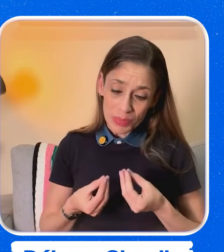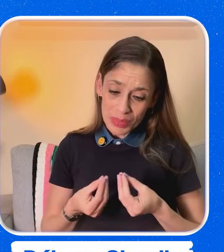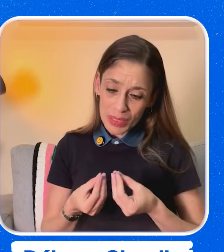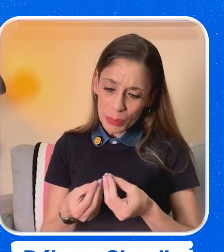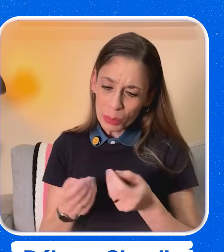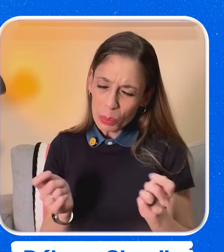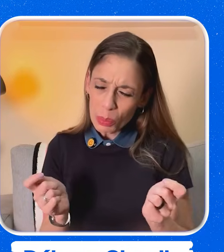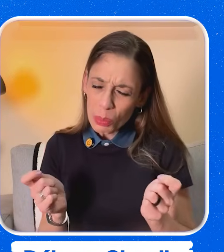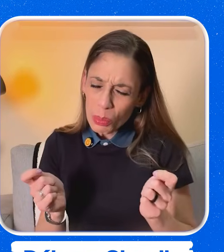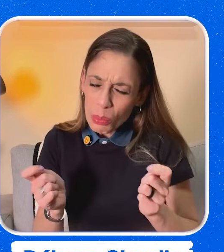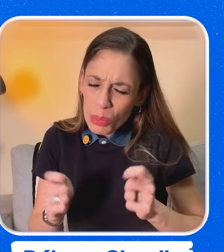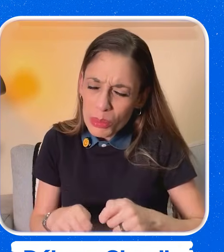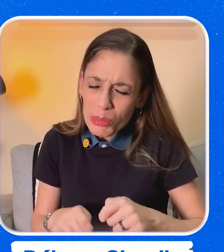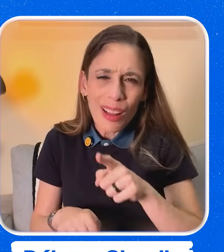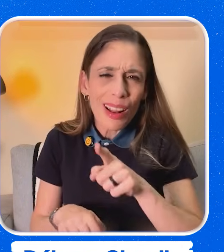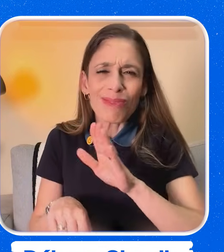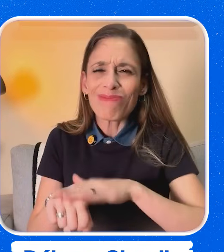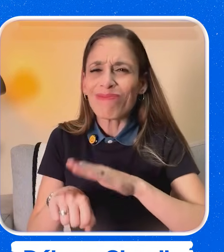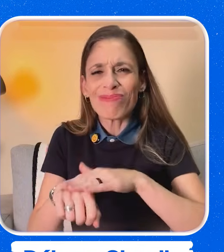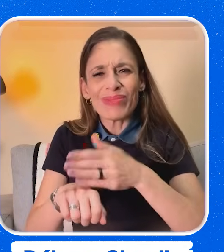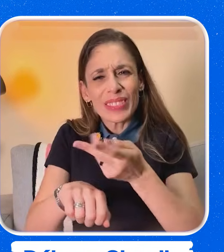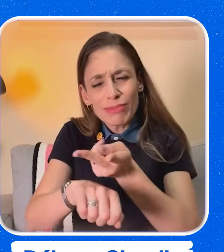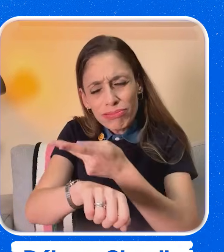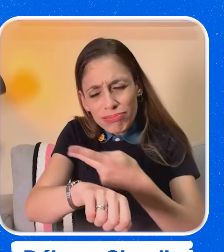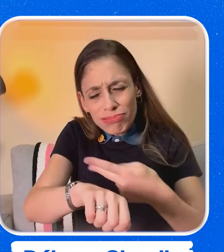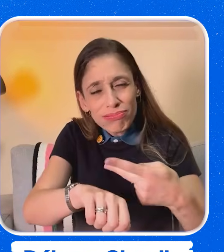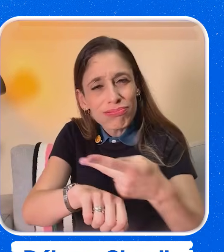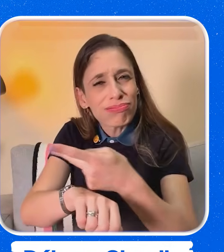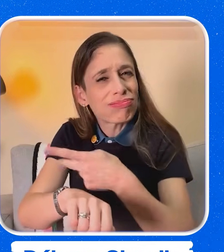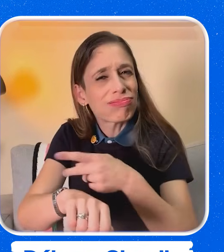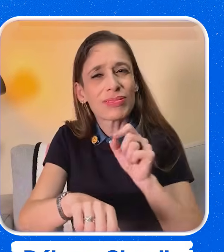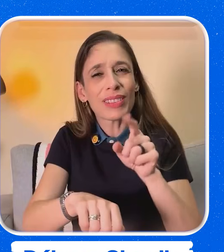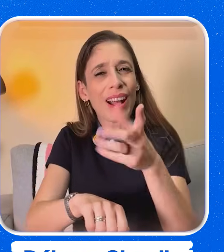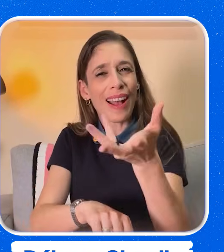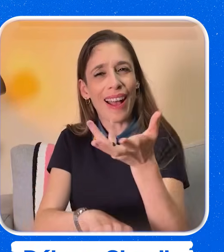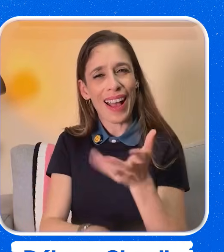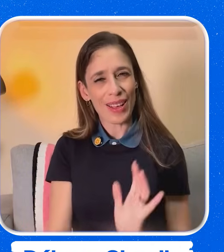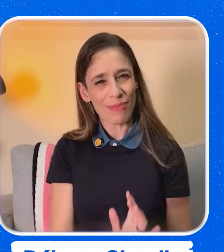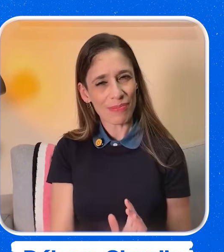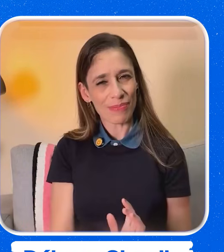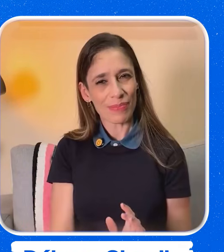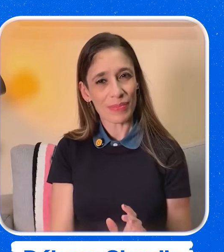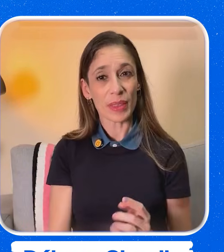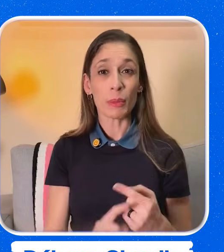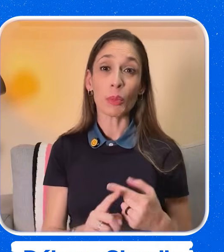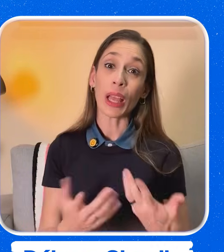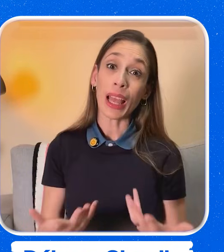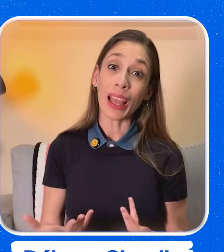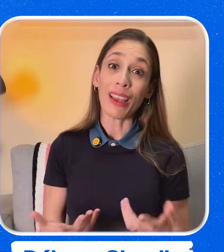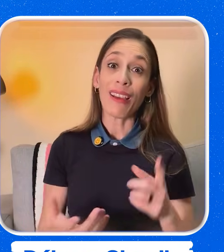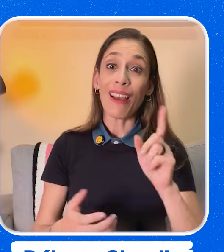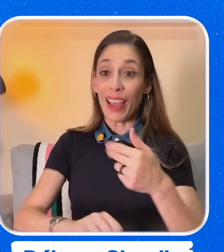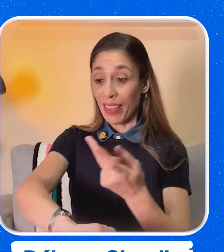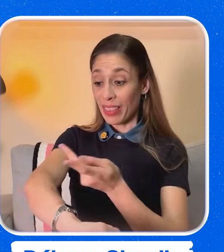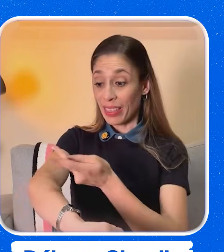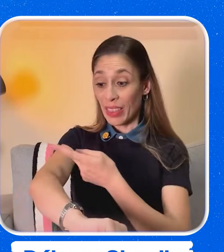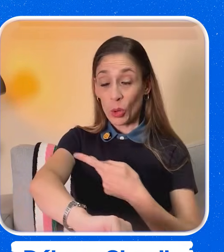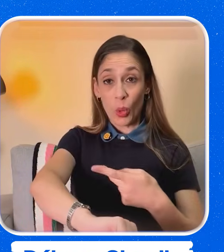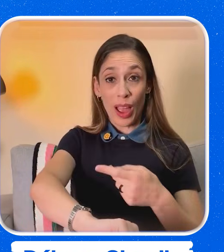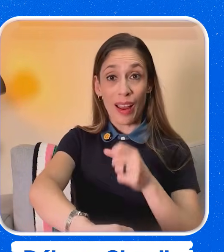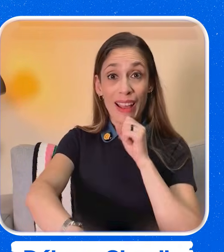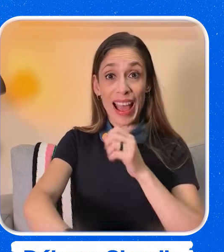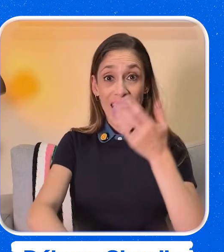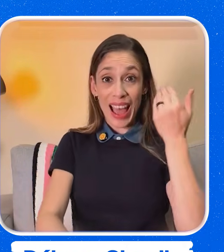ela fazer o que ela realmente queria. Porque as tatuagens que ela tinha eram tatuagens da internet